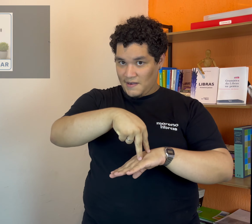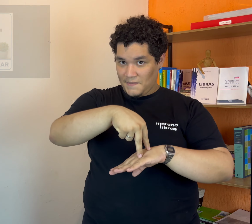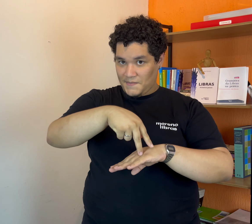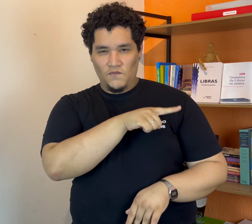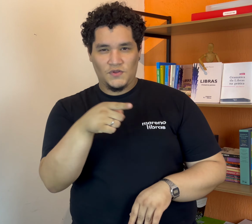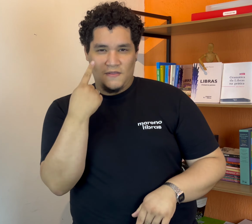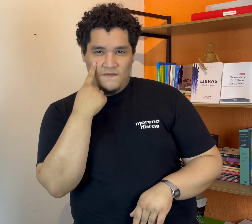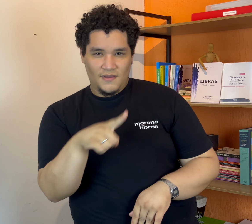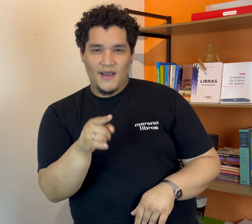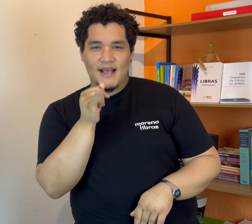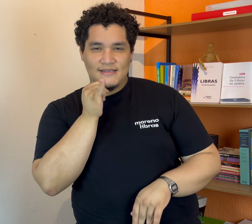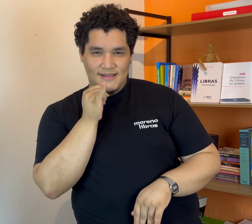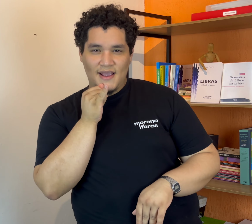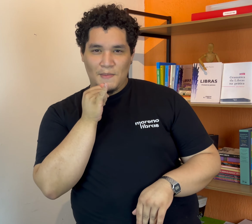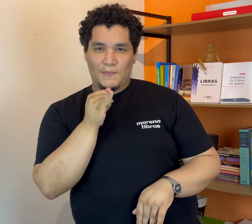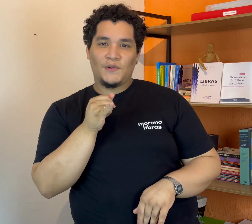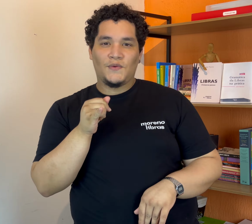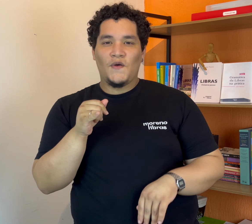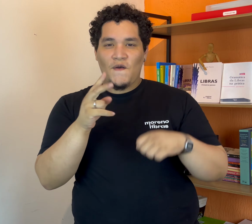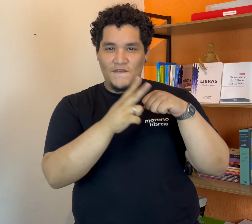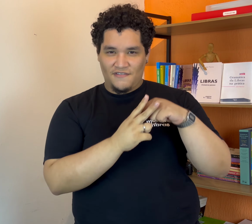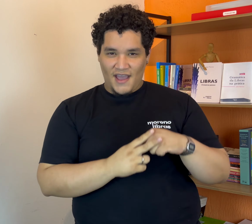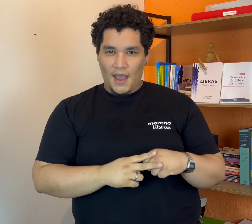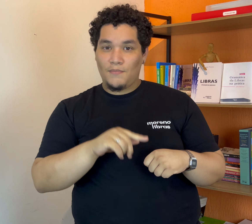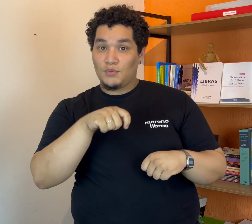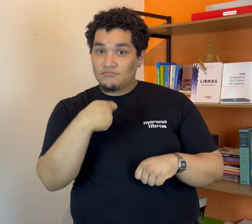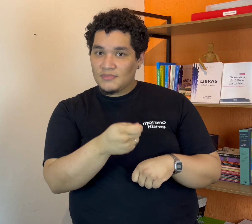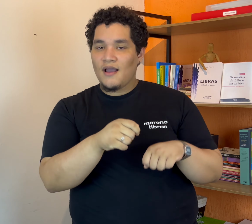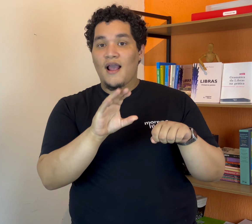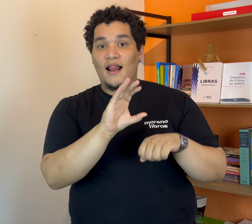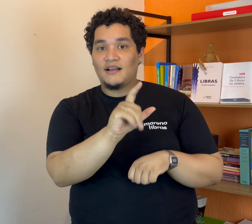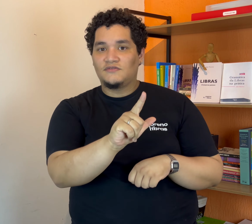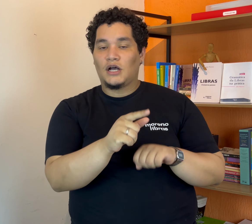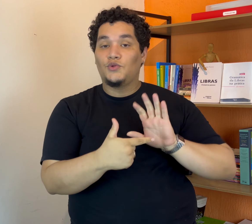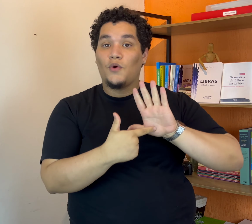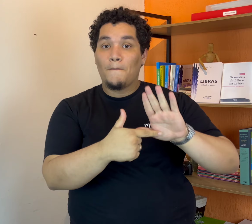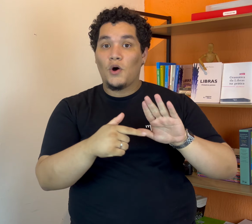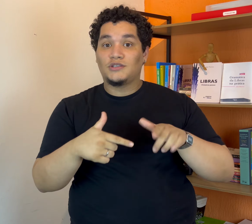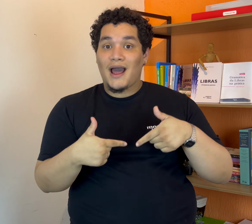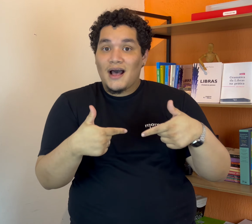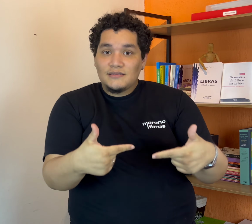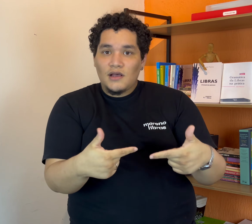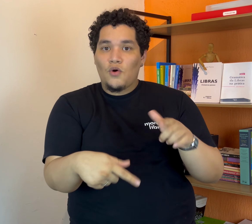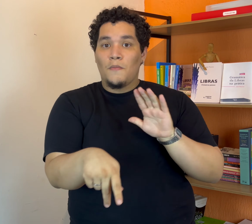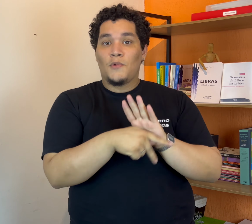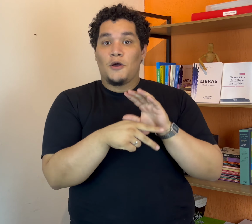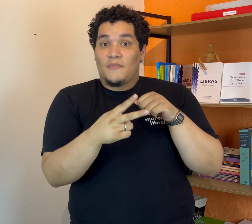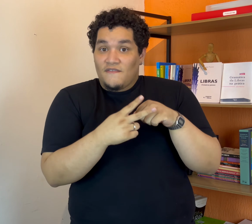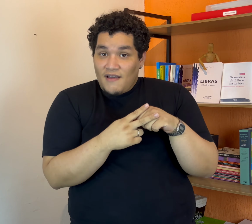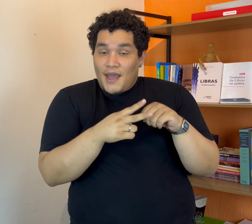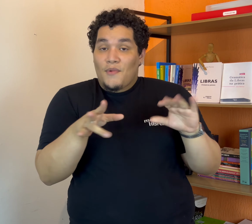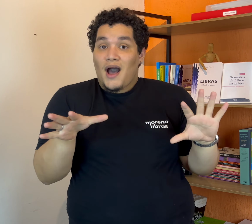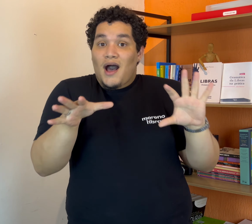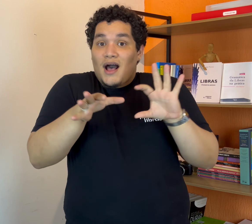Vocês perceberam que esses exemplos que eu mostrei, os verbos eles são majoritariamente classificadores, mostrando as ações que